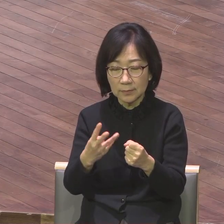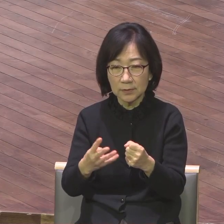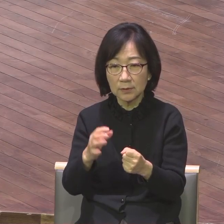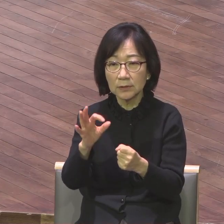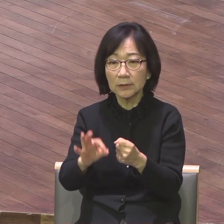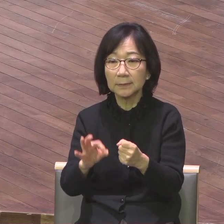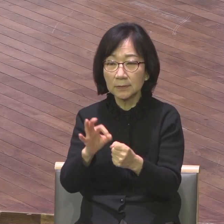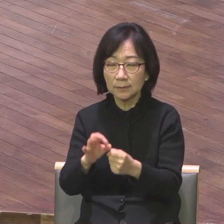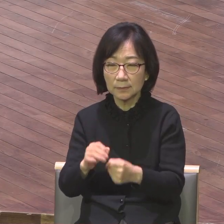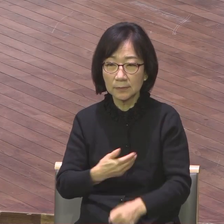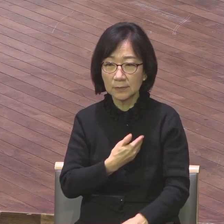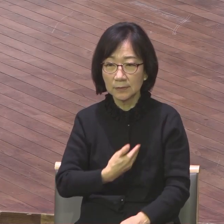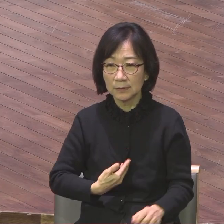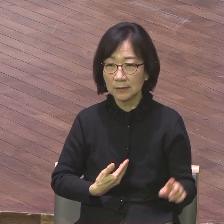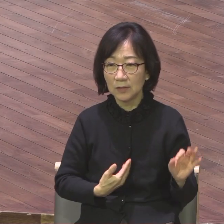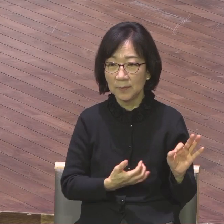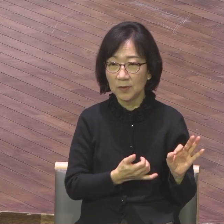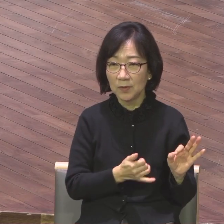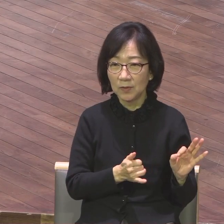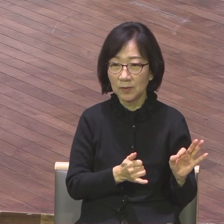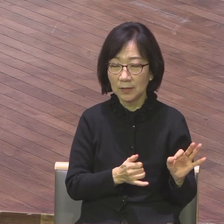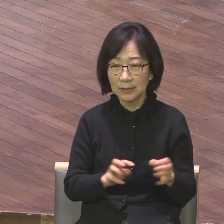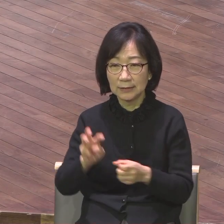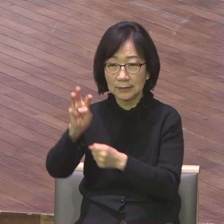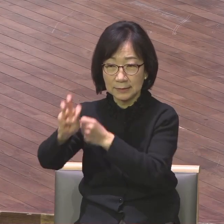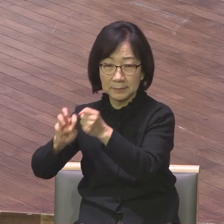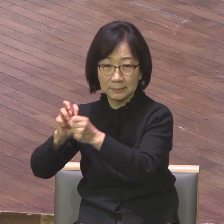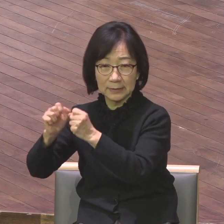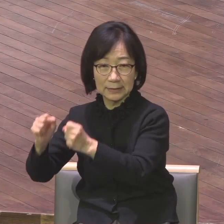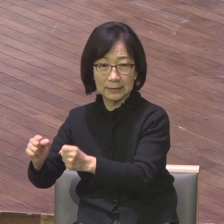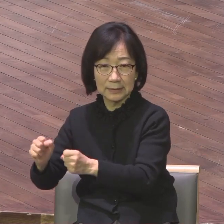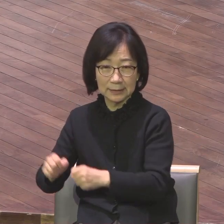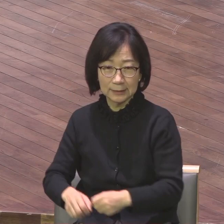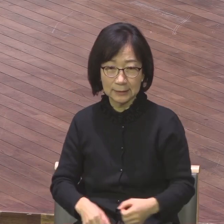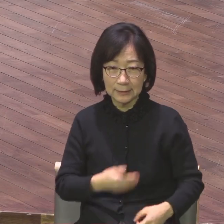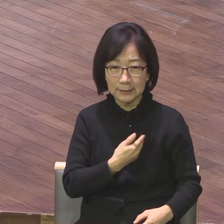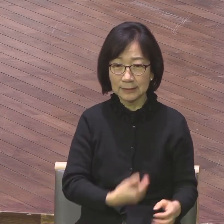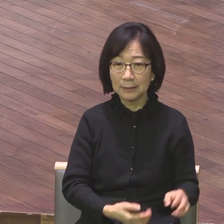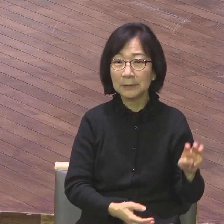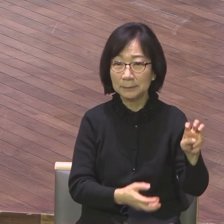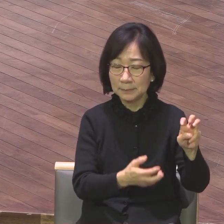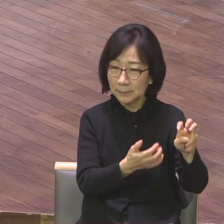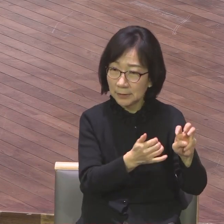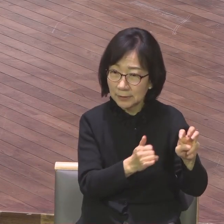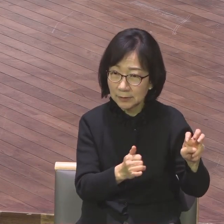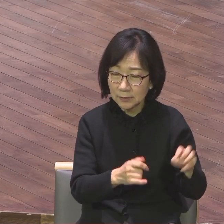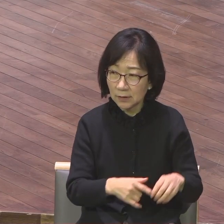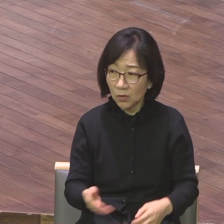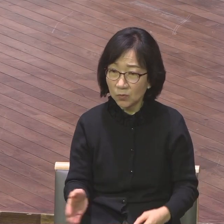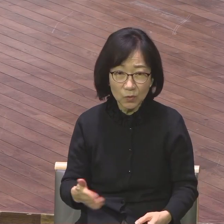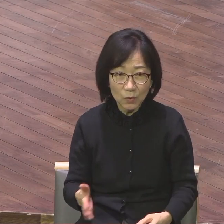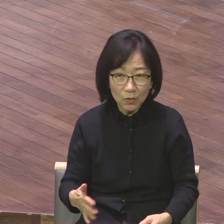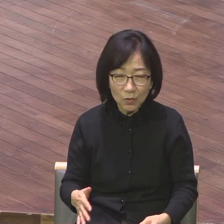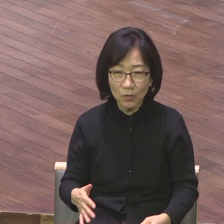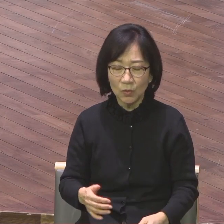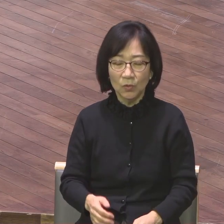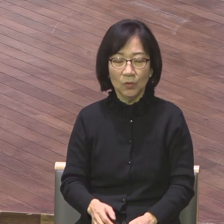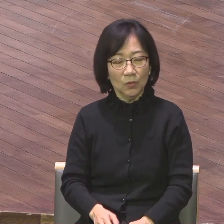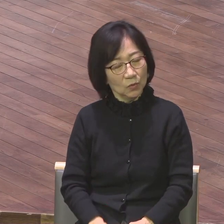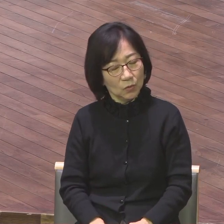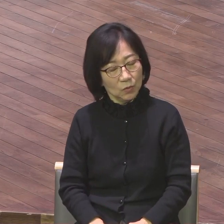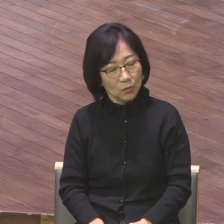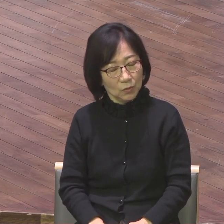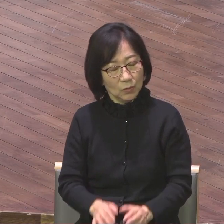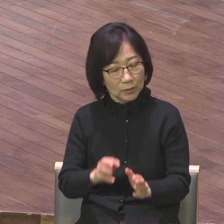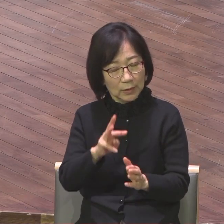돼. 30년 믿으면 30명이 있어야 돼. 한 명도 없잖아요. 예수 예언교회가 평생 믿었는데